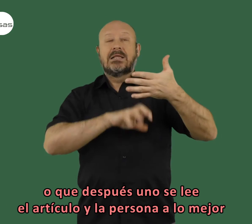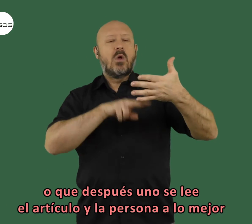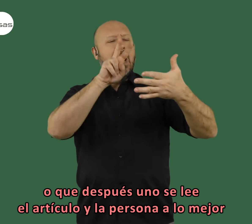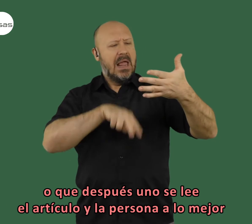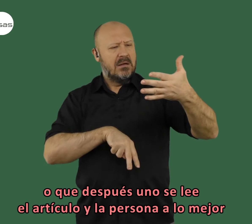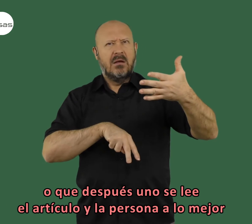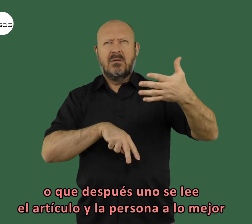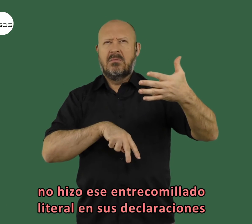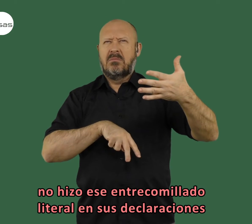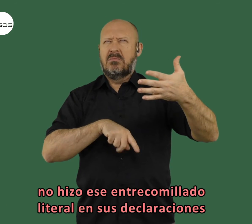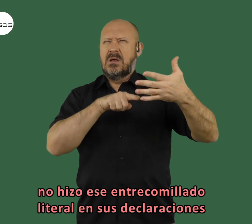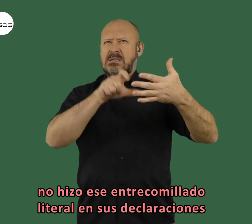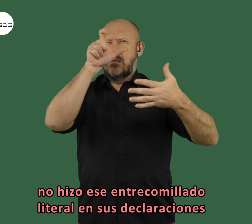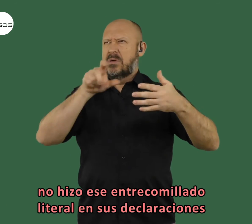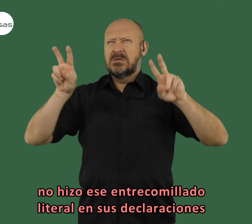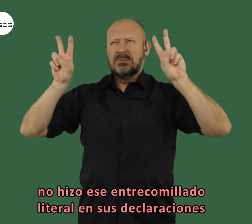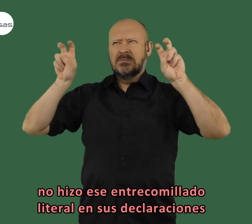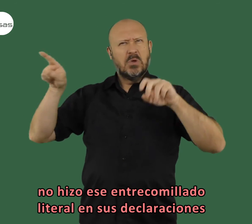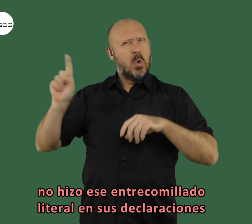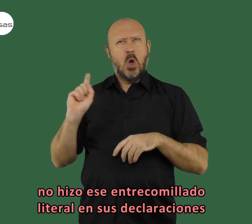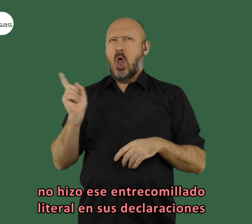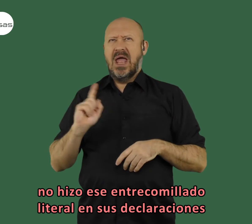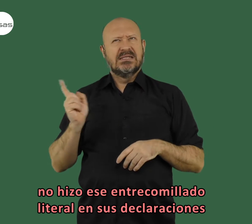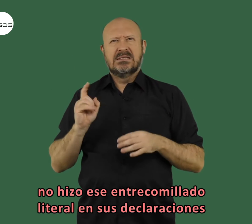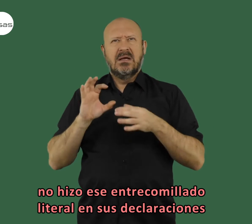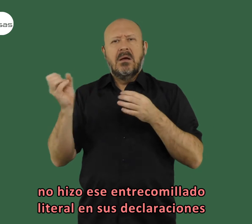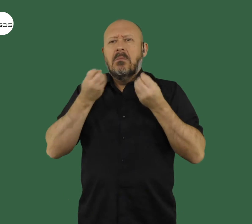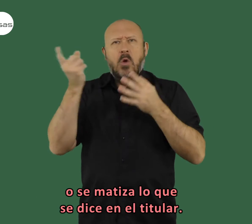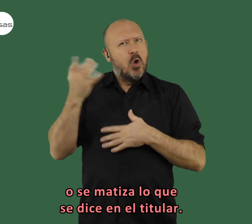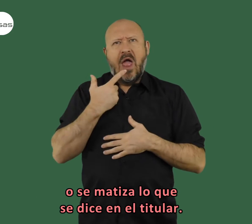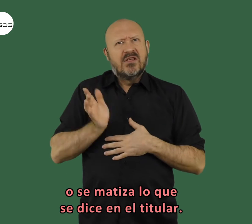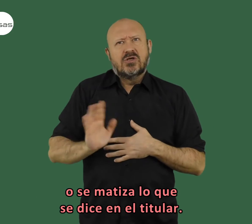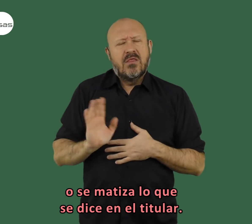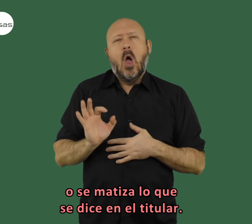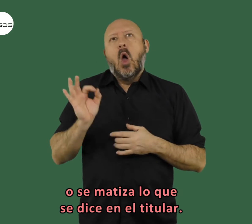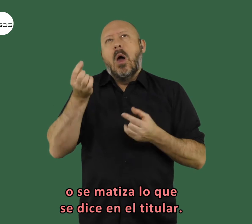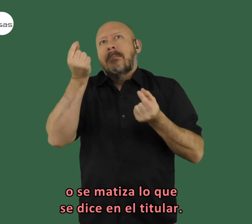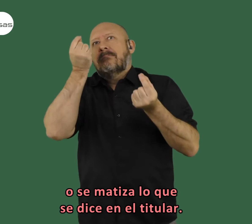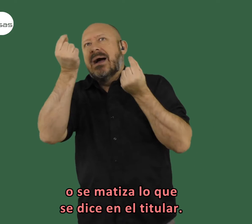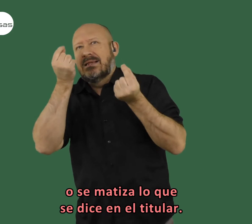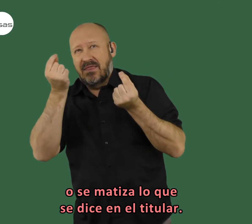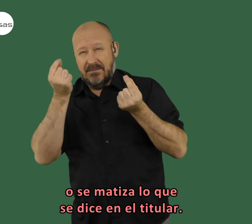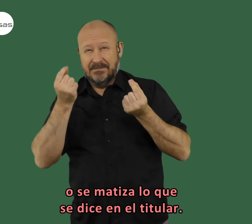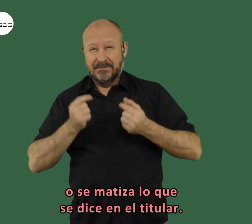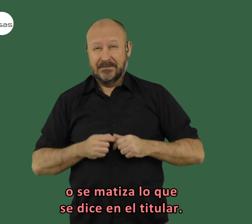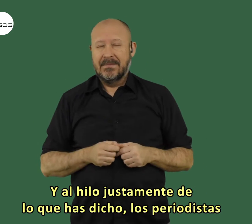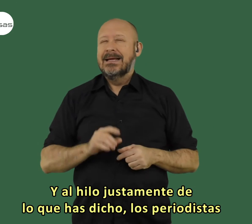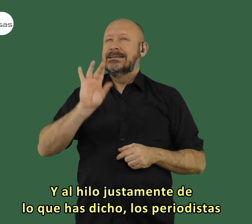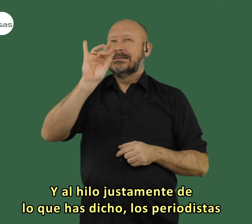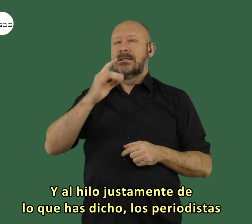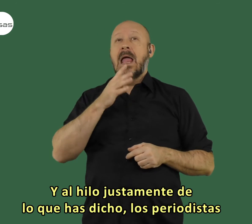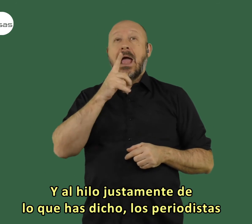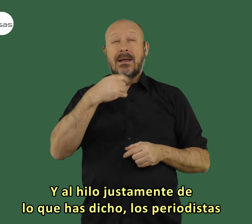lee el artículo y la persona a lo mejor no hizo ese entrencobillado literal en sus declaraciones, o se matiza lo que se dice en el titular.